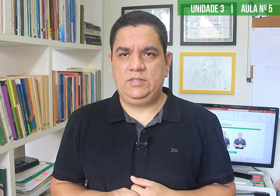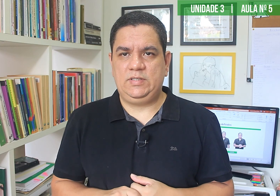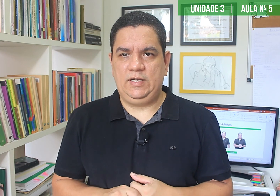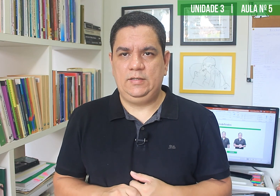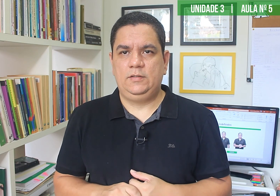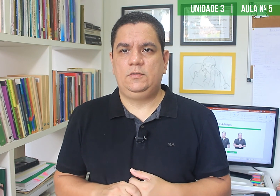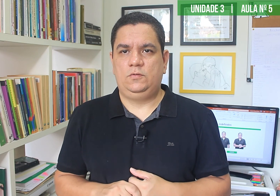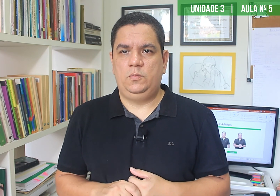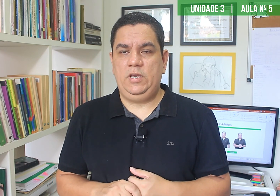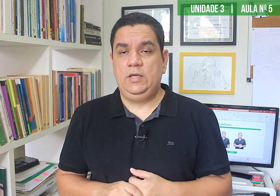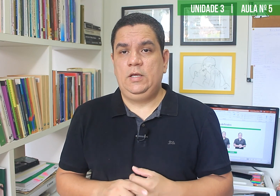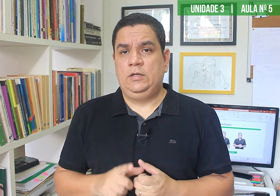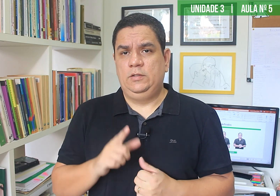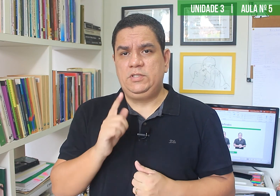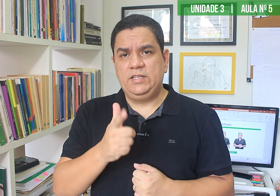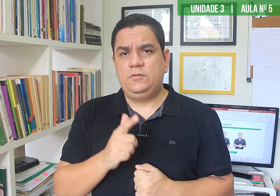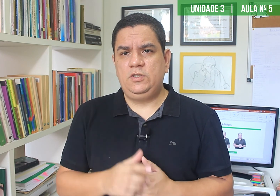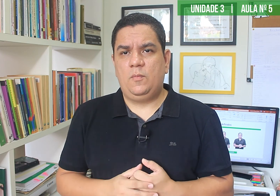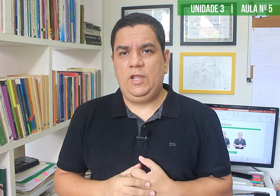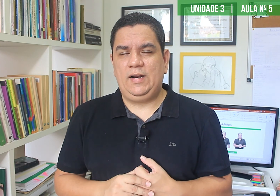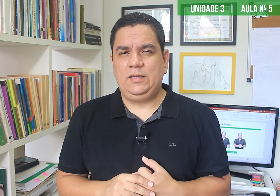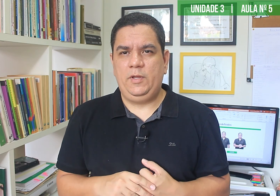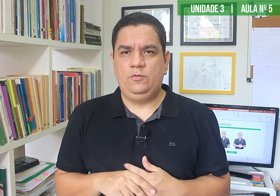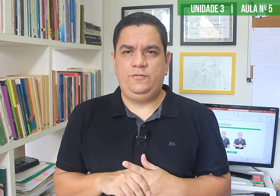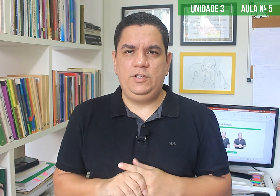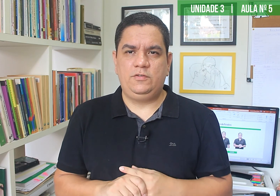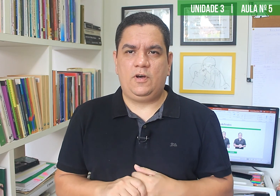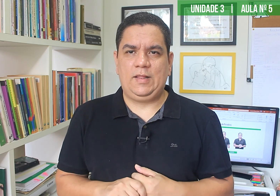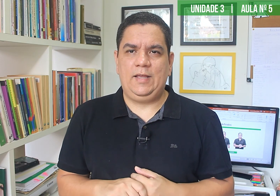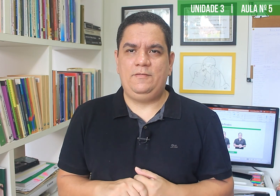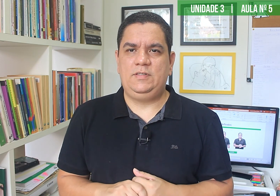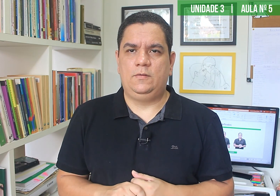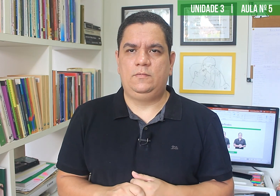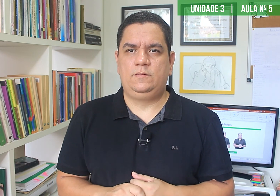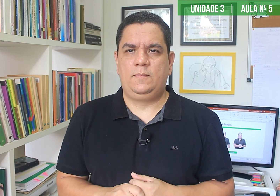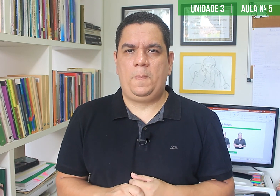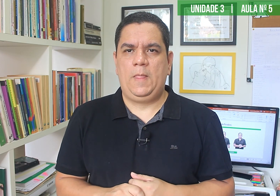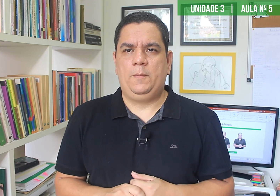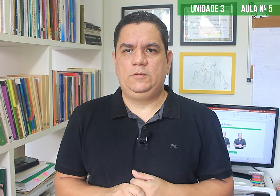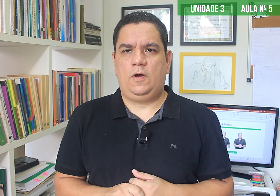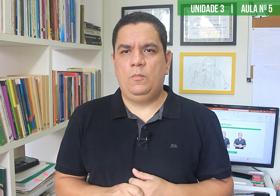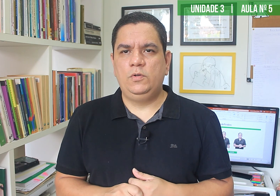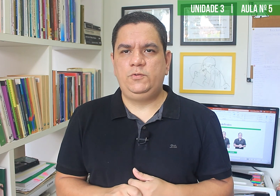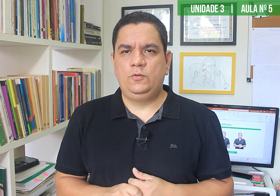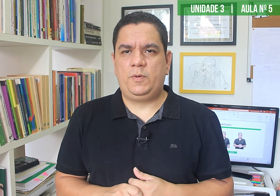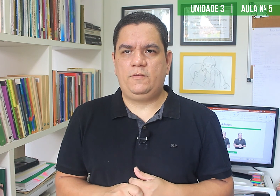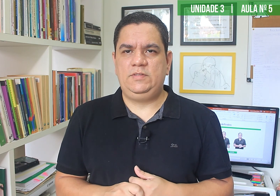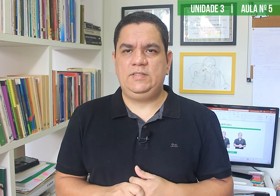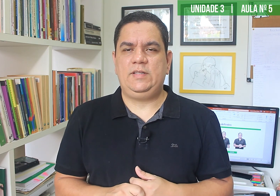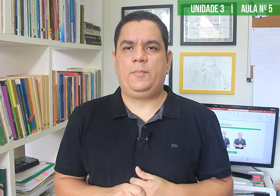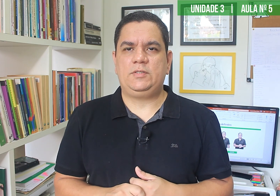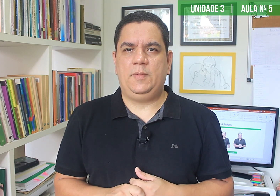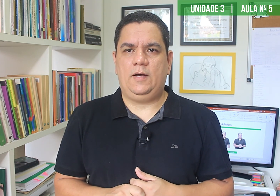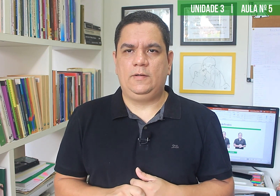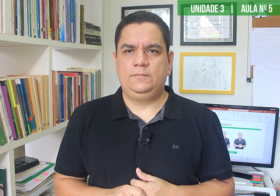quiserem, tudo bem? Não esqueçam de dar uma olhada também nos vídeos da hora da revisão. Pessoal, um bom estudo para vocês, até a próxima aula.